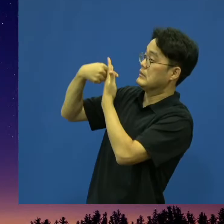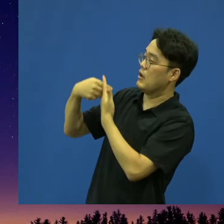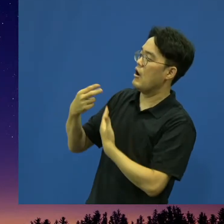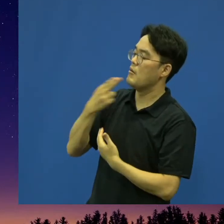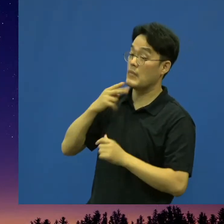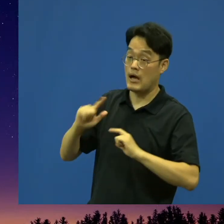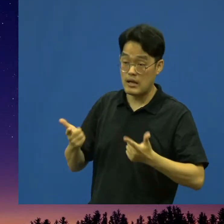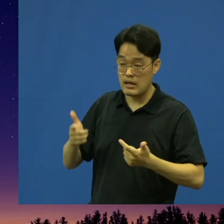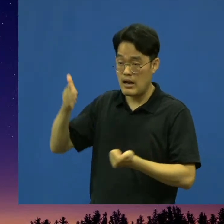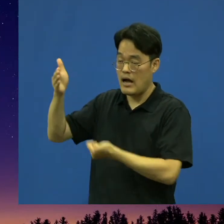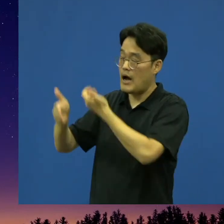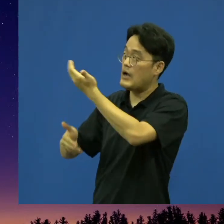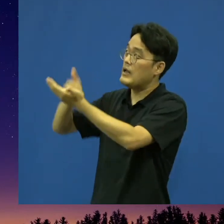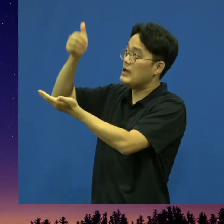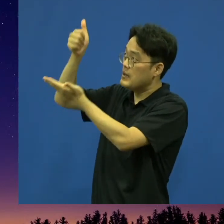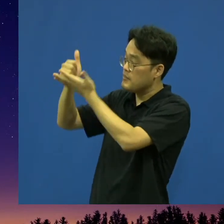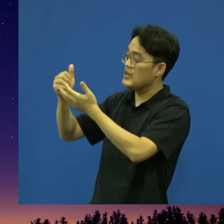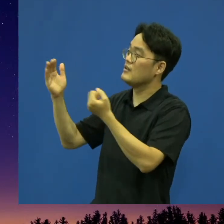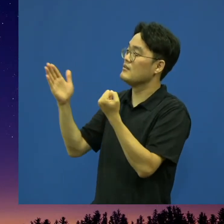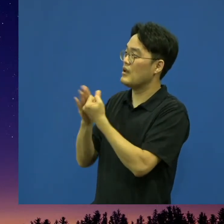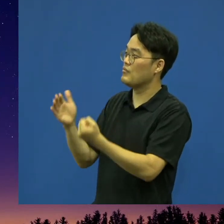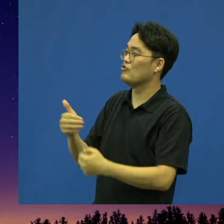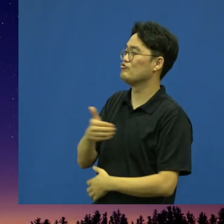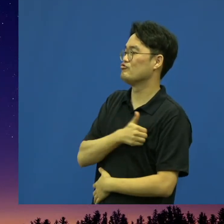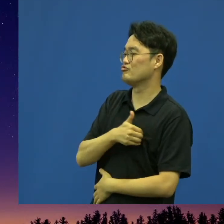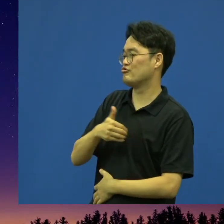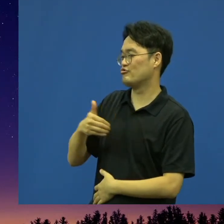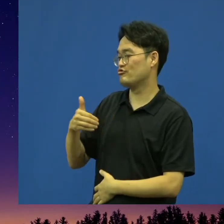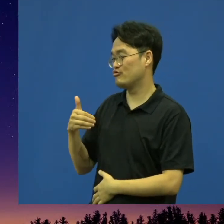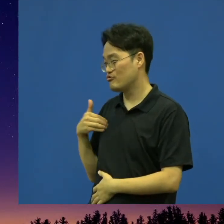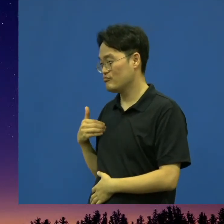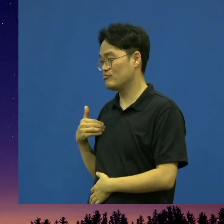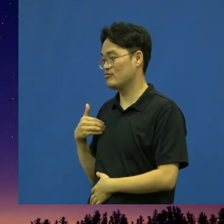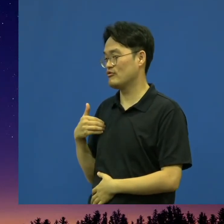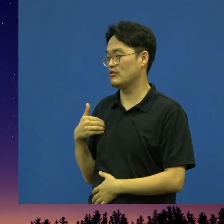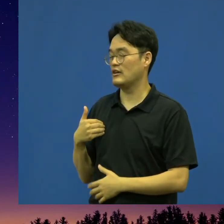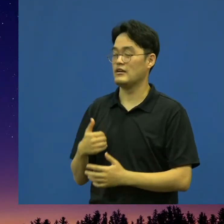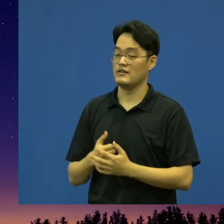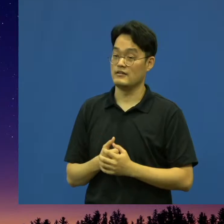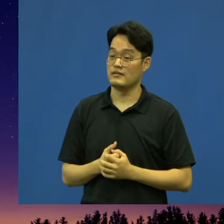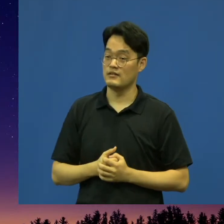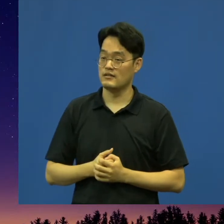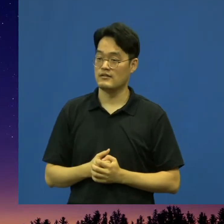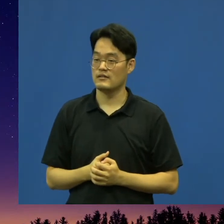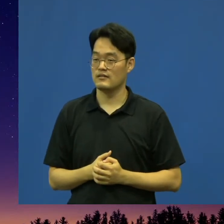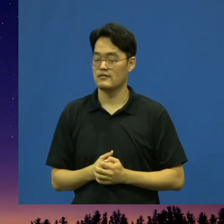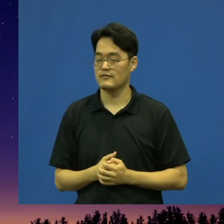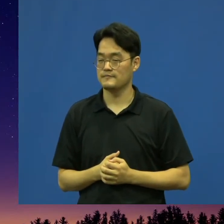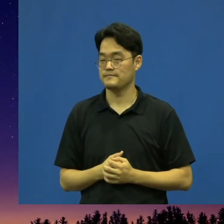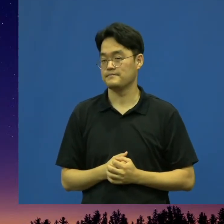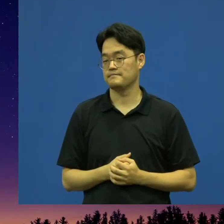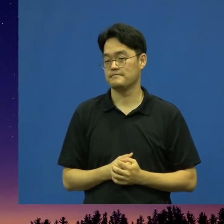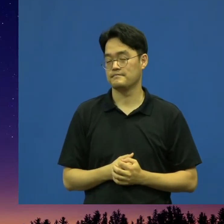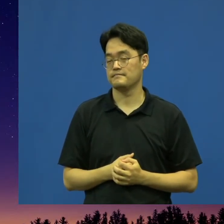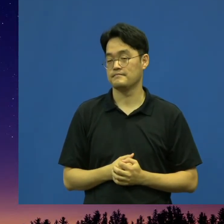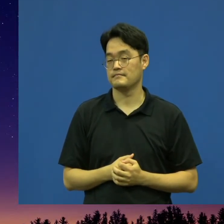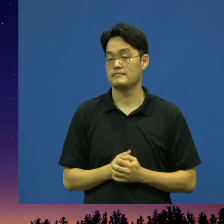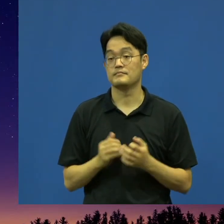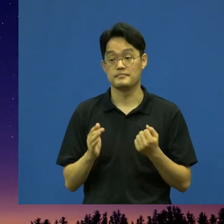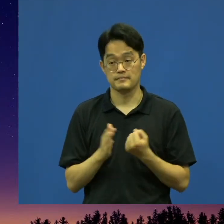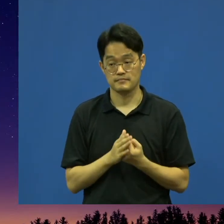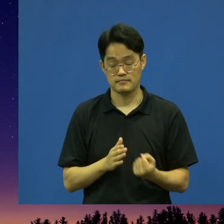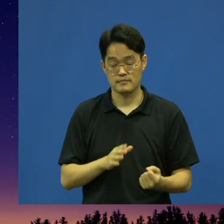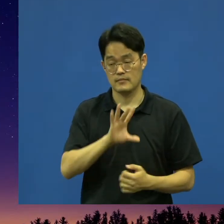그분만으로 충분한가를 그분이 때때로 되어보고 싶어 하기 때문에, 그래서 우리가